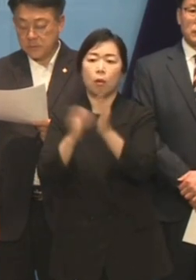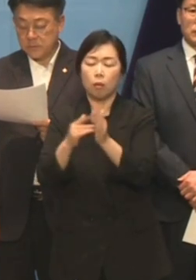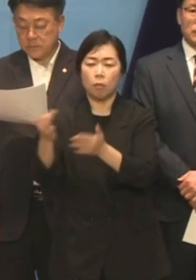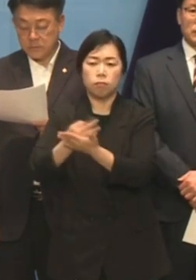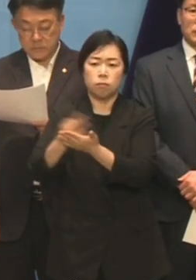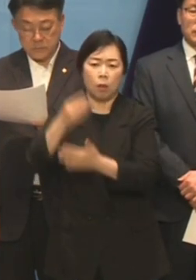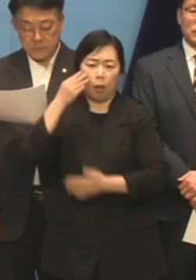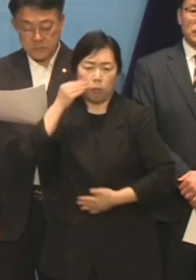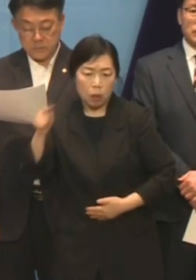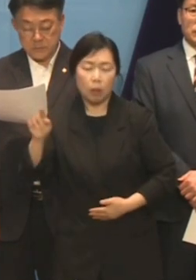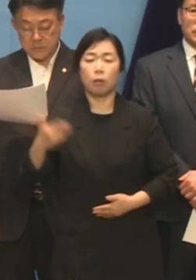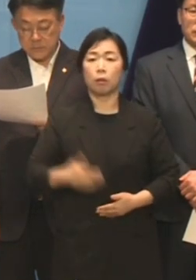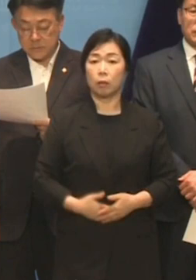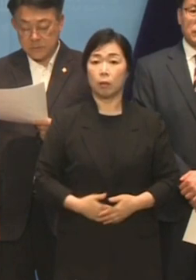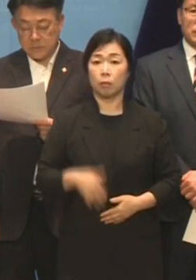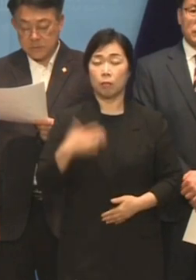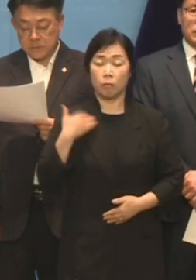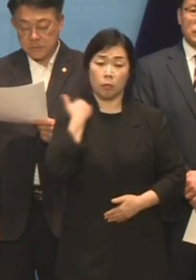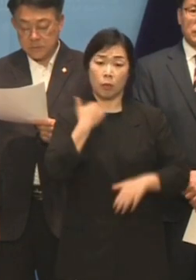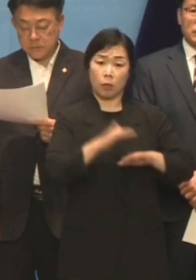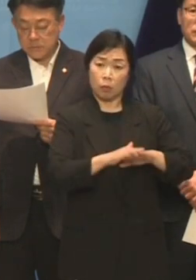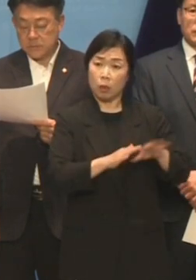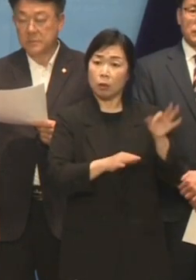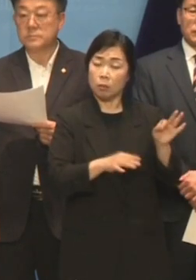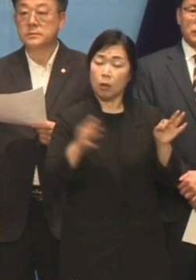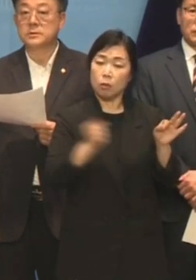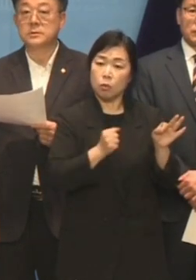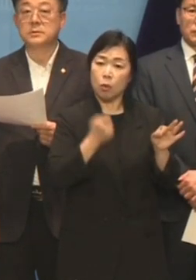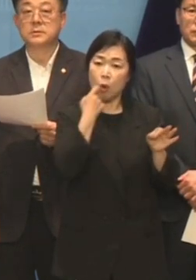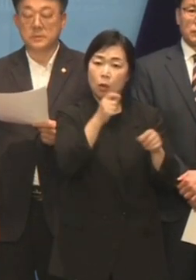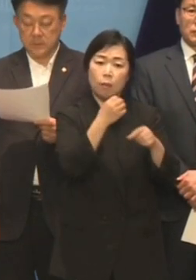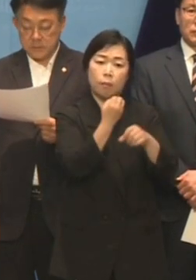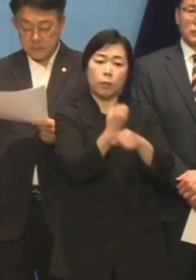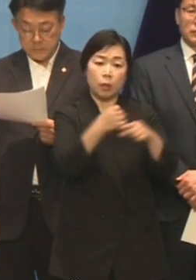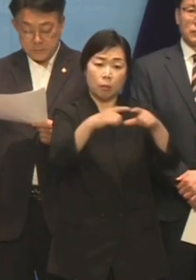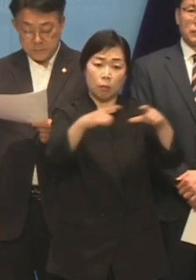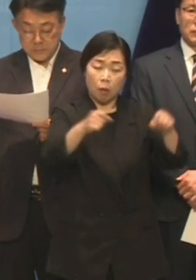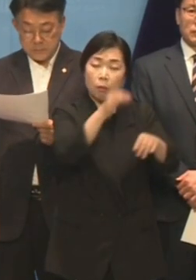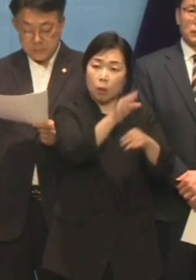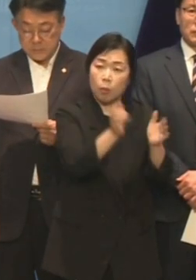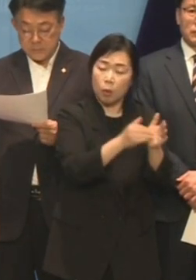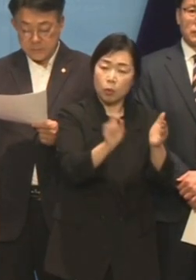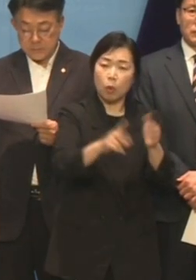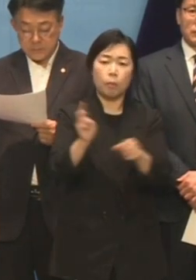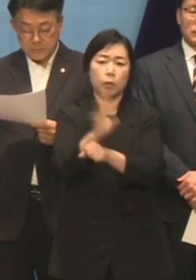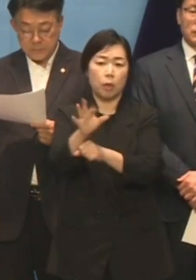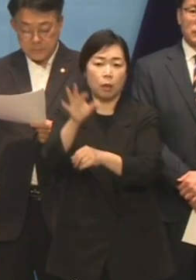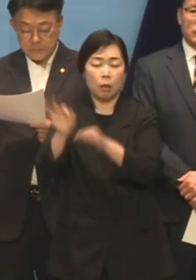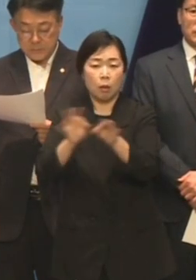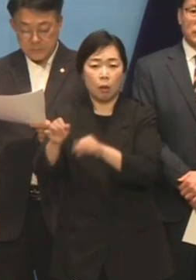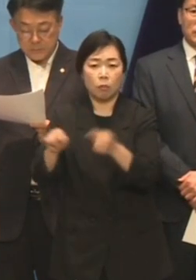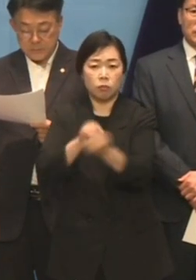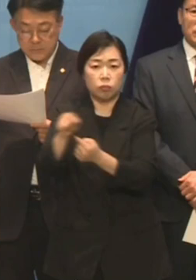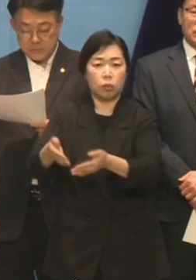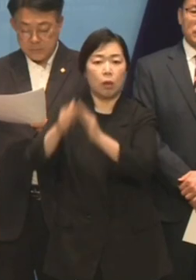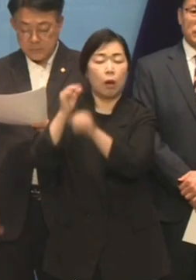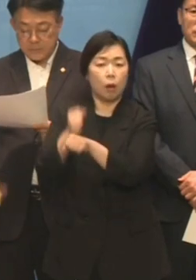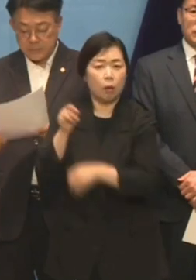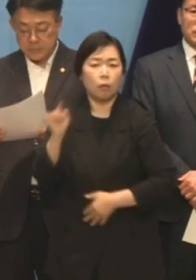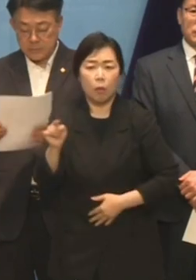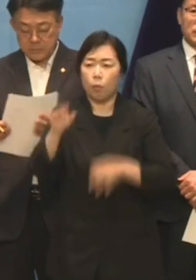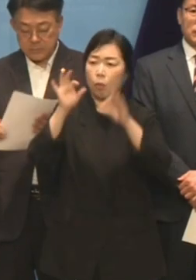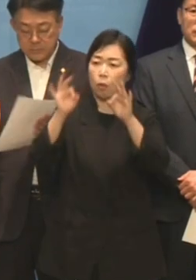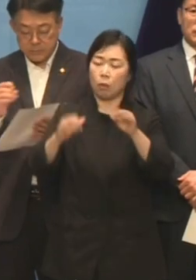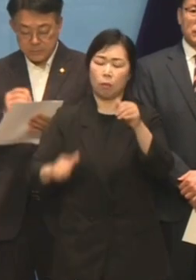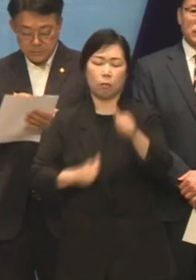살고 있습니다. 내 전세금으로 골드바를 사고 편의점을 차린 것도 모자라 아무런 처벌을 받지 않는다는 것이 피가